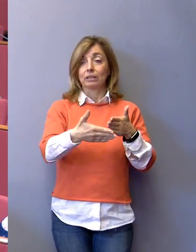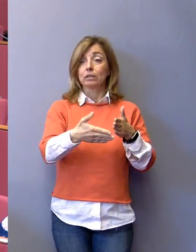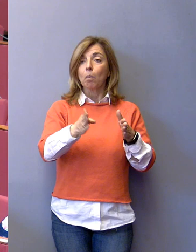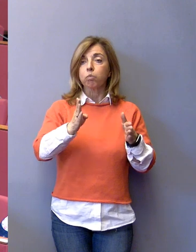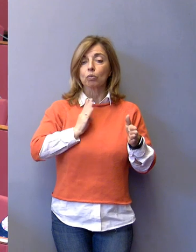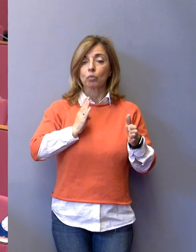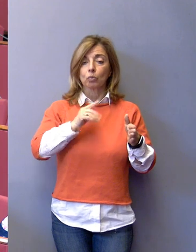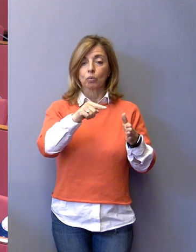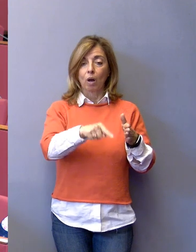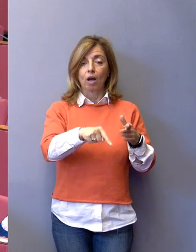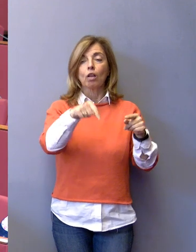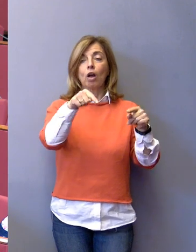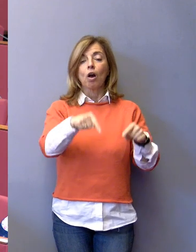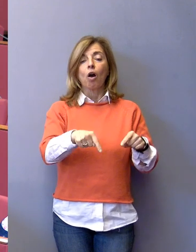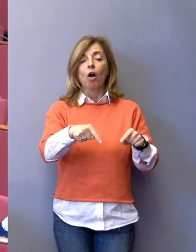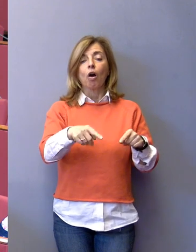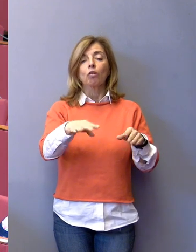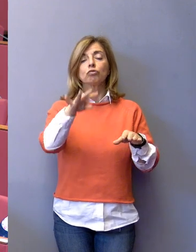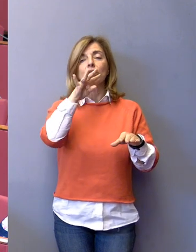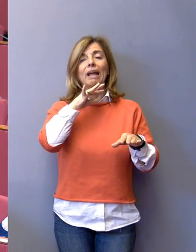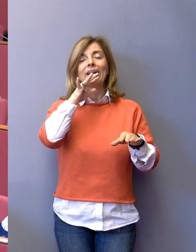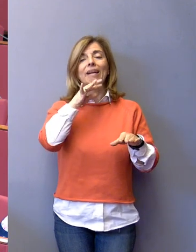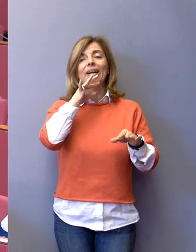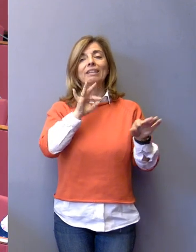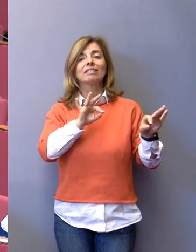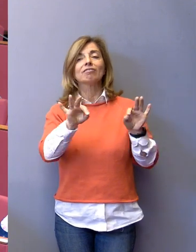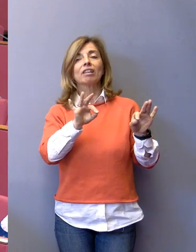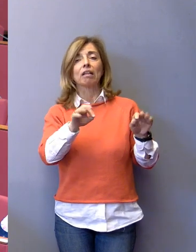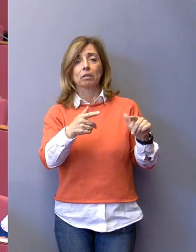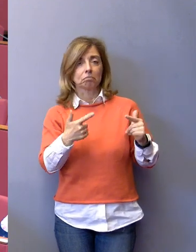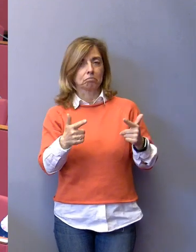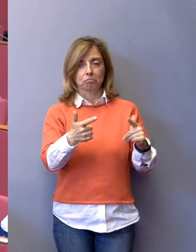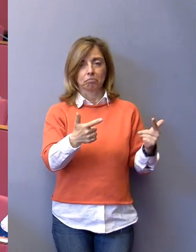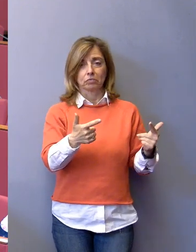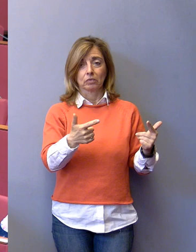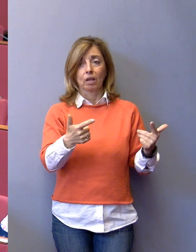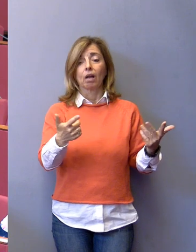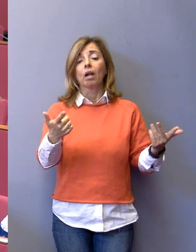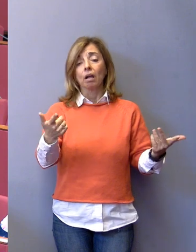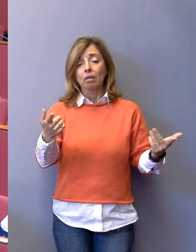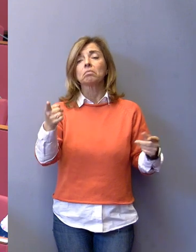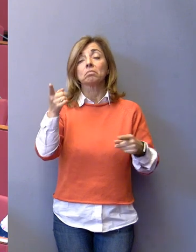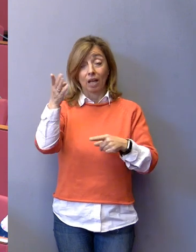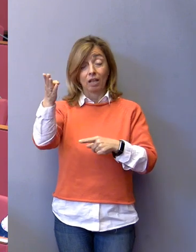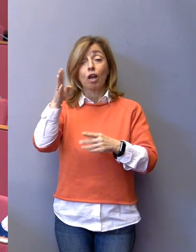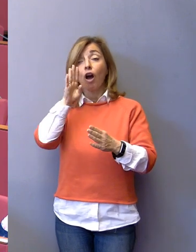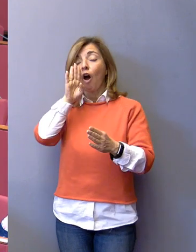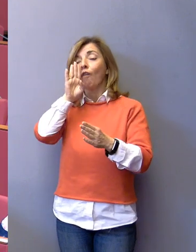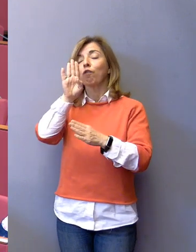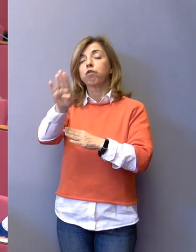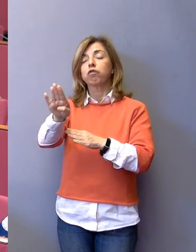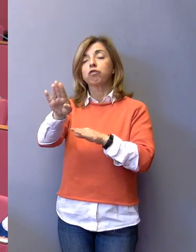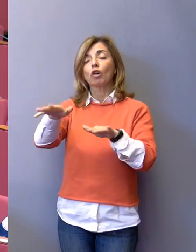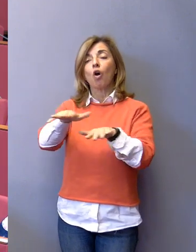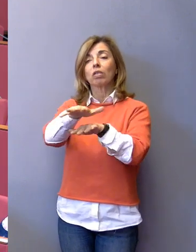quella Green strategy la vediamo solo sui rendering che ci offrite quello del fronte mare di Levante pieno di alberi e